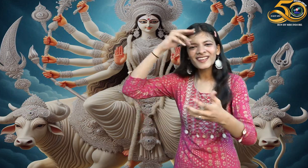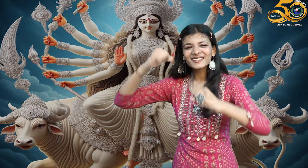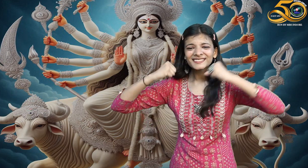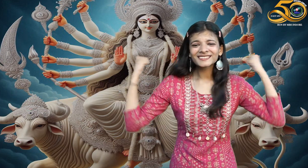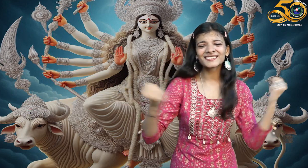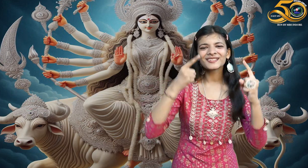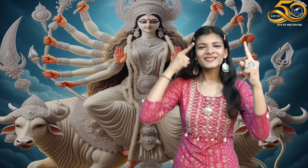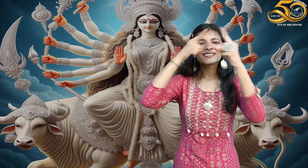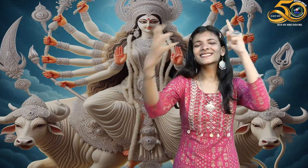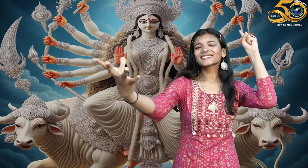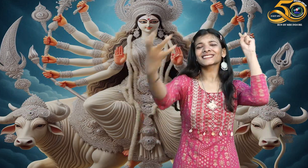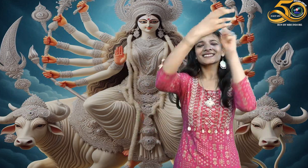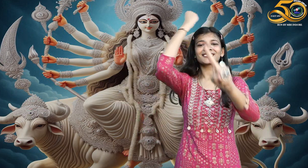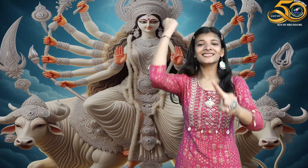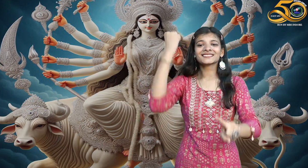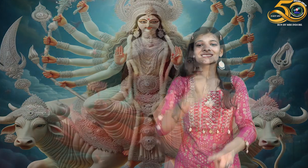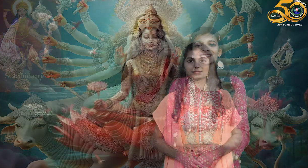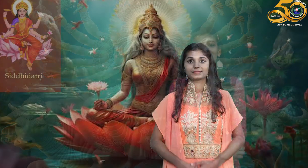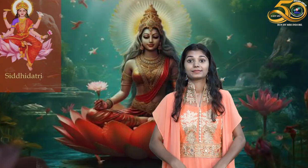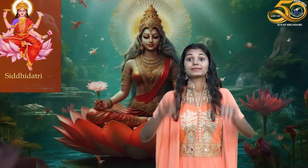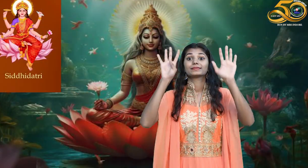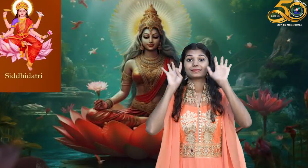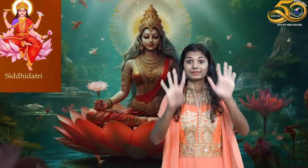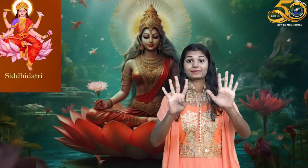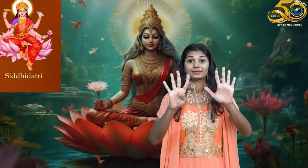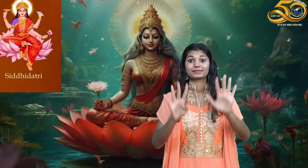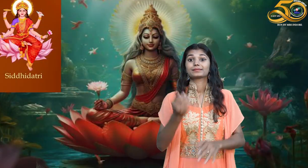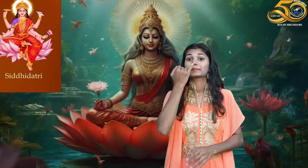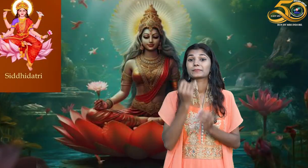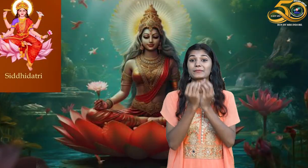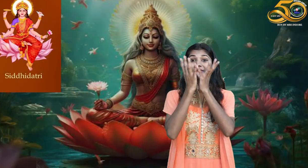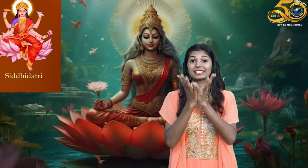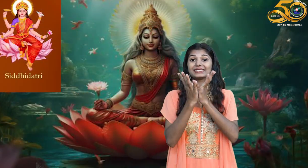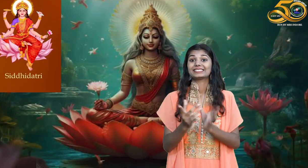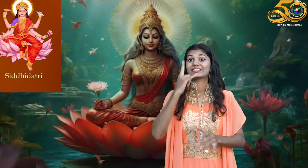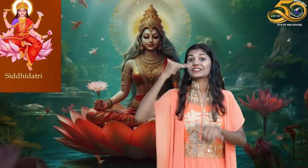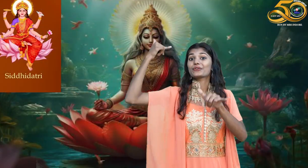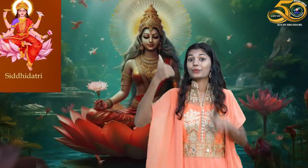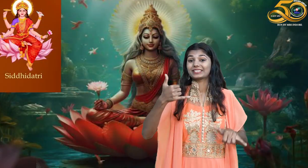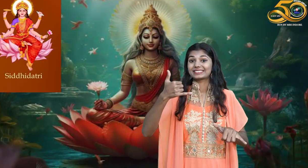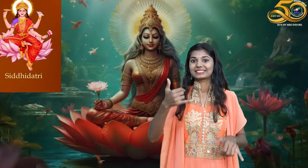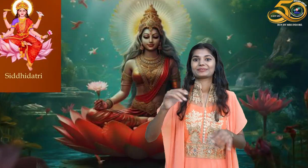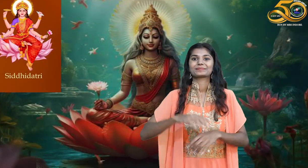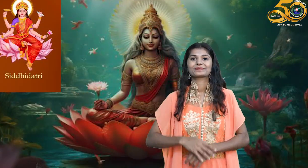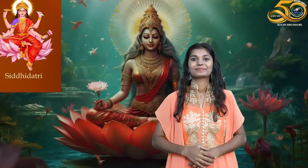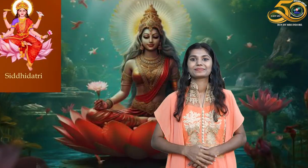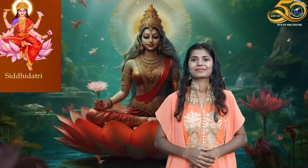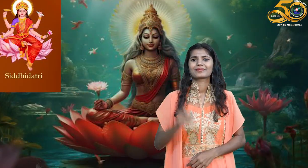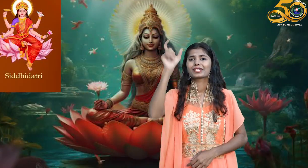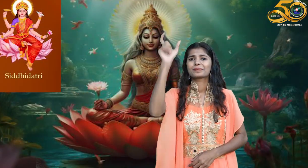सीखते हैं कि कड़ी मेहनत करने से सफलता मिलती है नवरात्री का नववा दिन मा सिद्धिदात्री का होता है मा